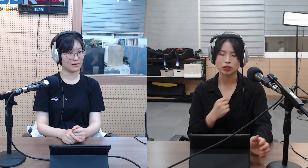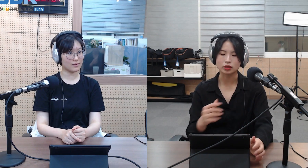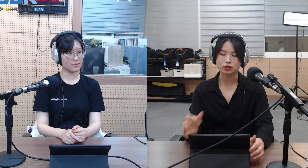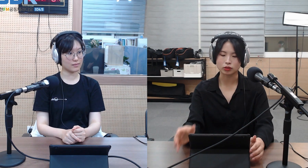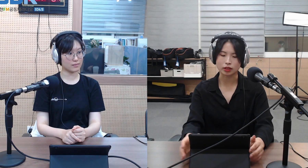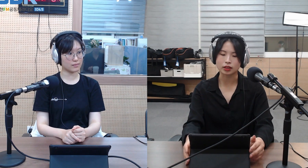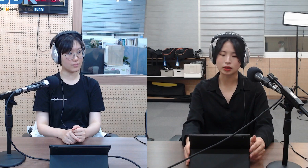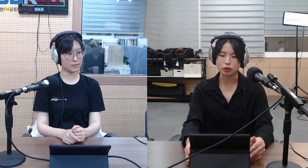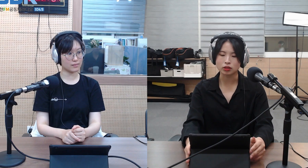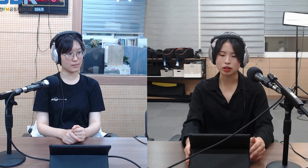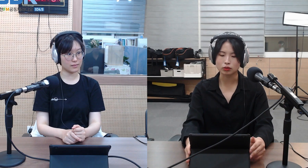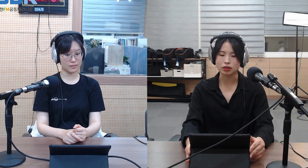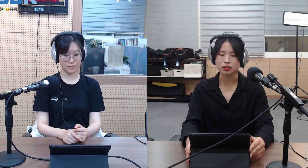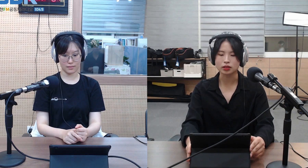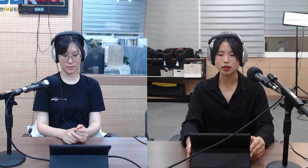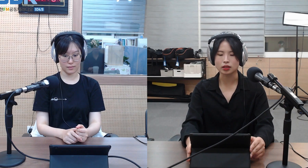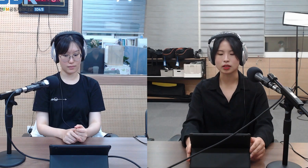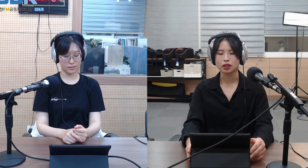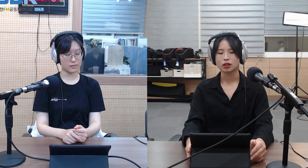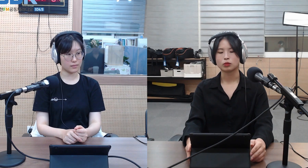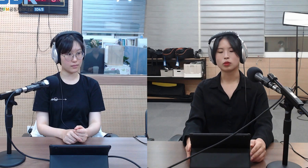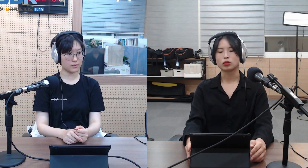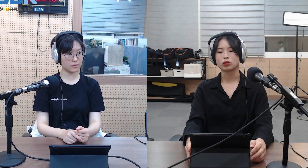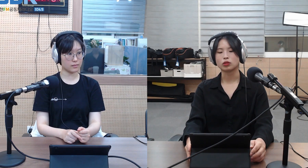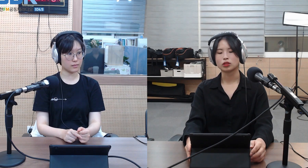원하는 거 된다. 뭐 이렇게 해도 되는데 뭐